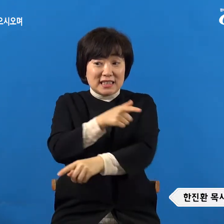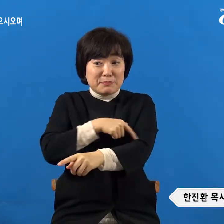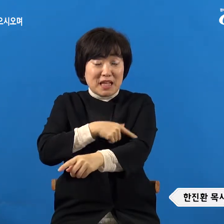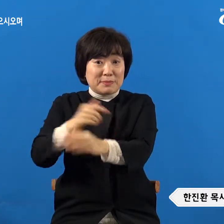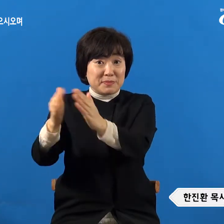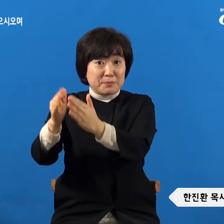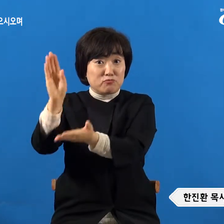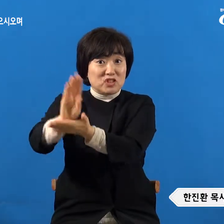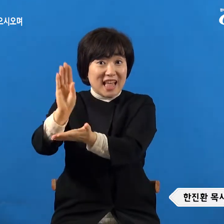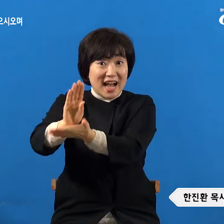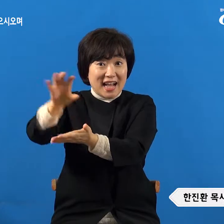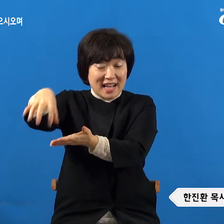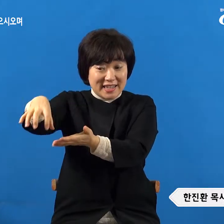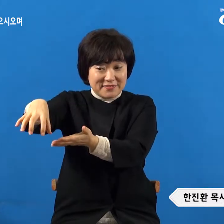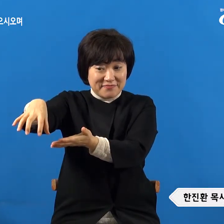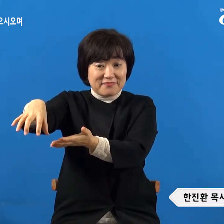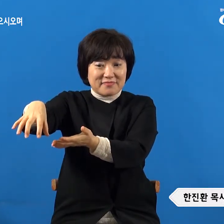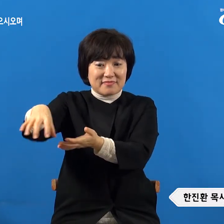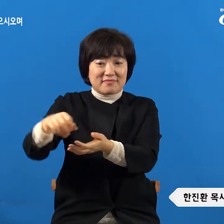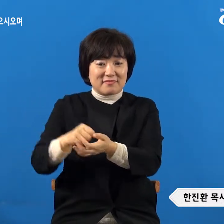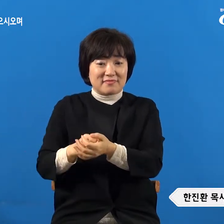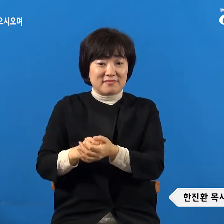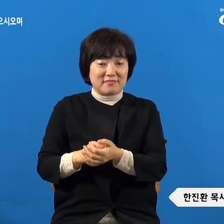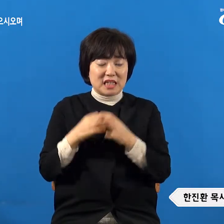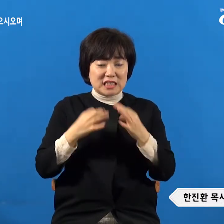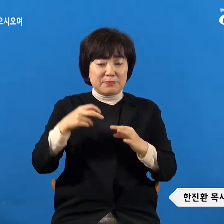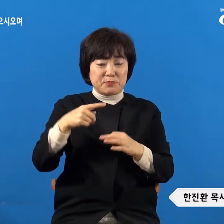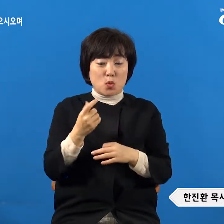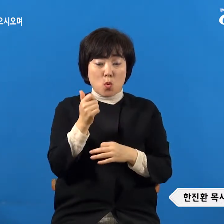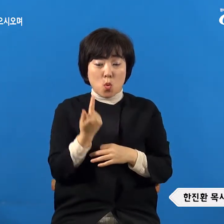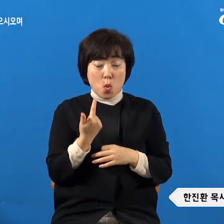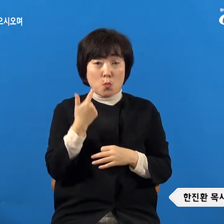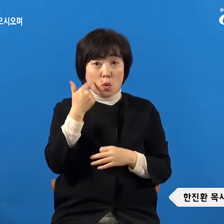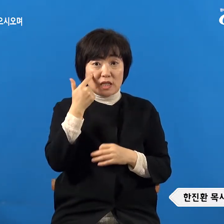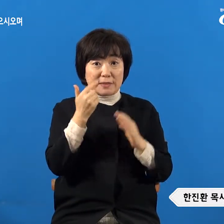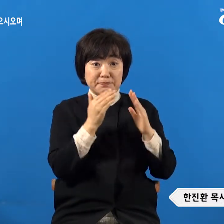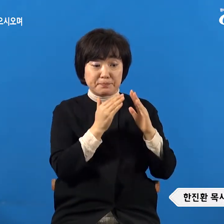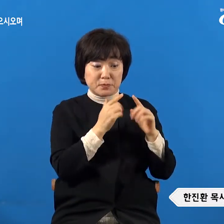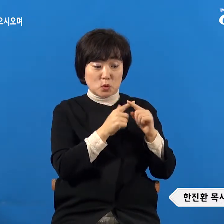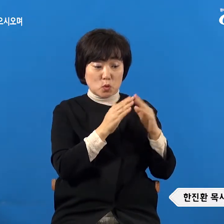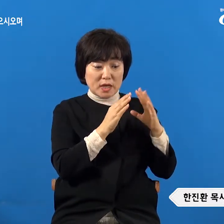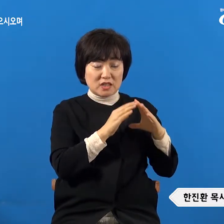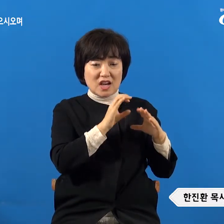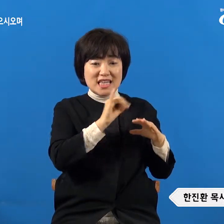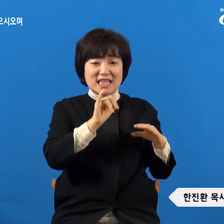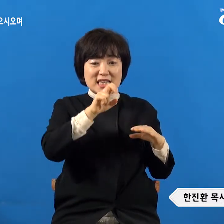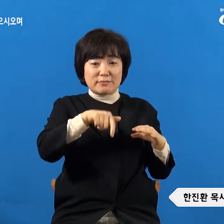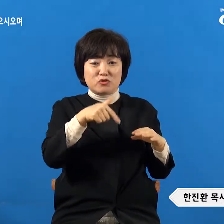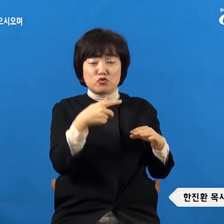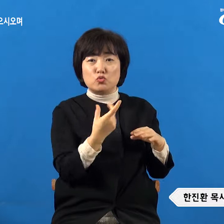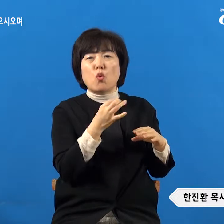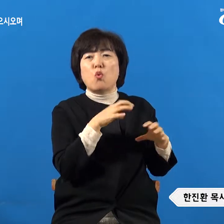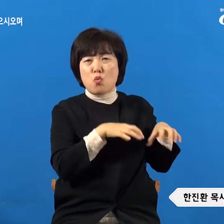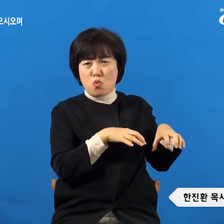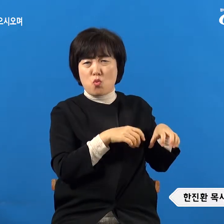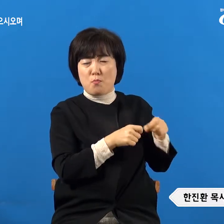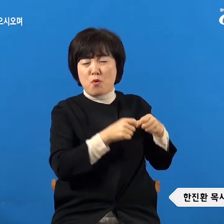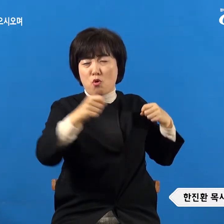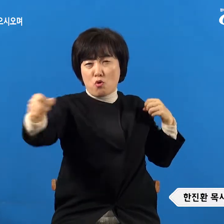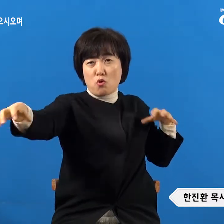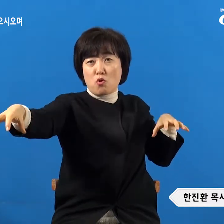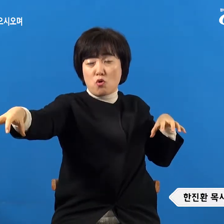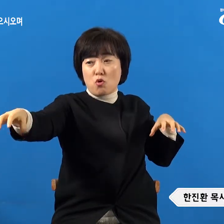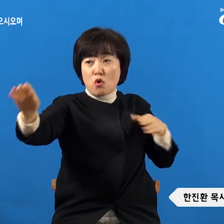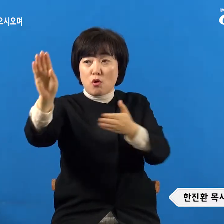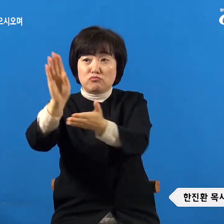집이 분당인데 그때 그 김동호 목사 교회가 이문동에 있을 때인데